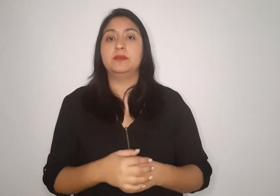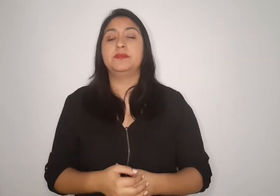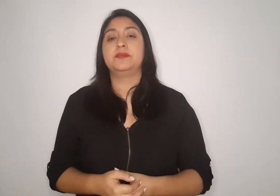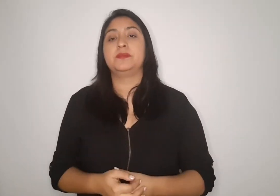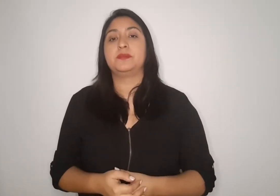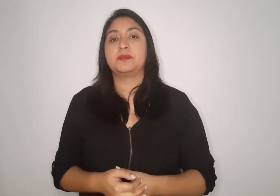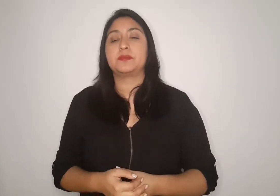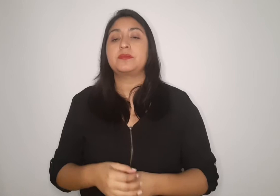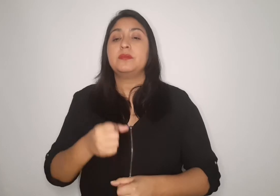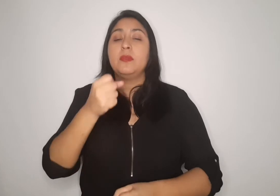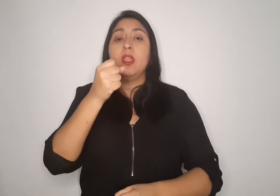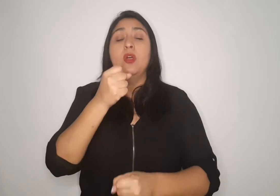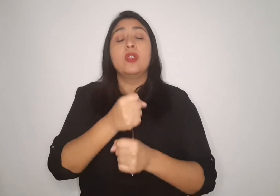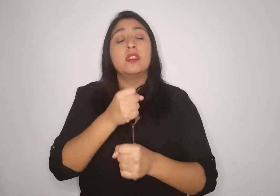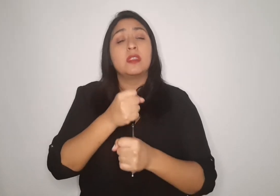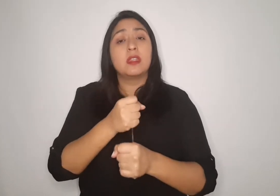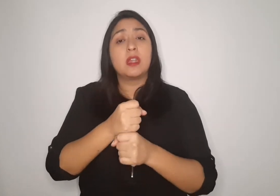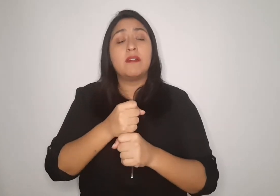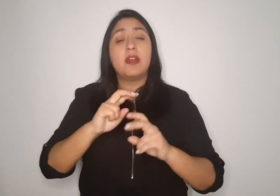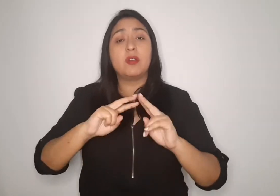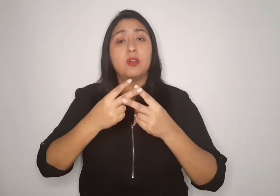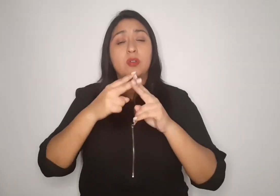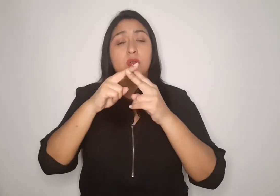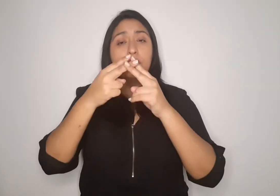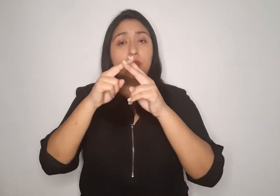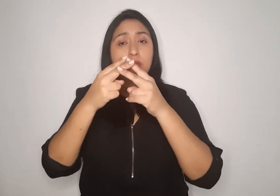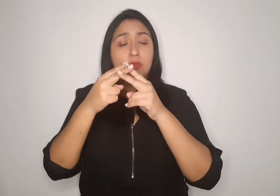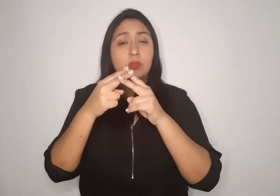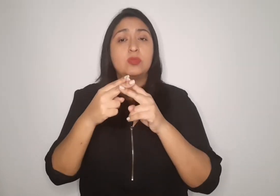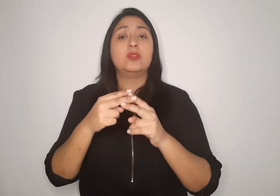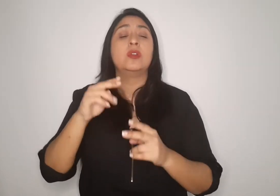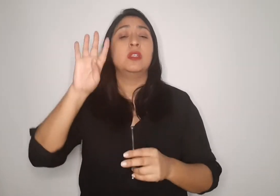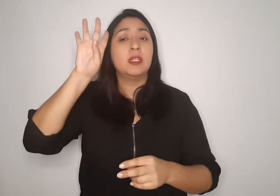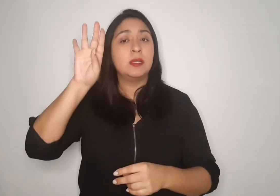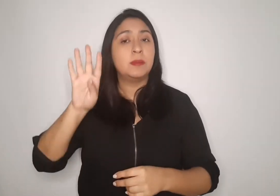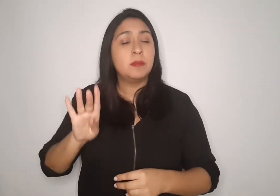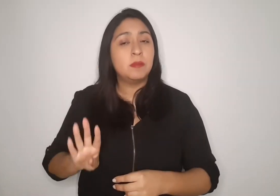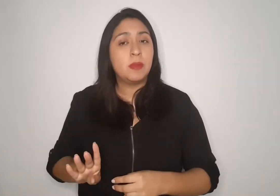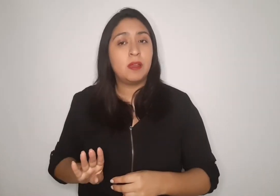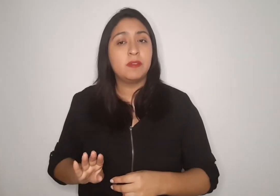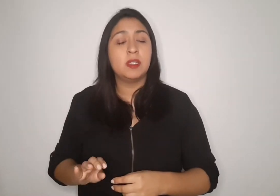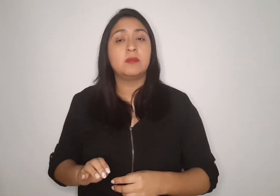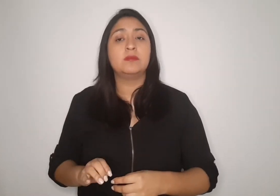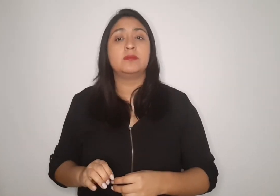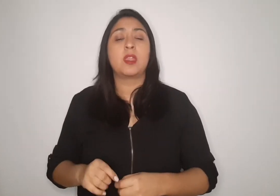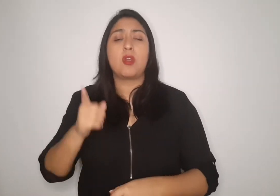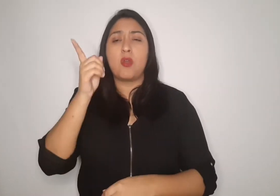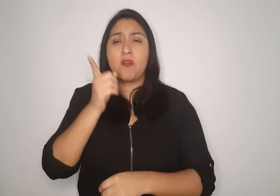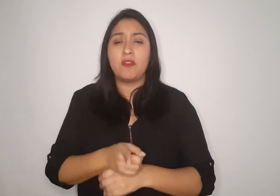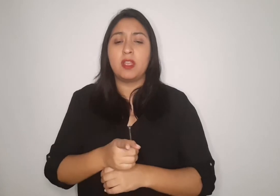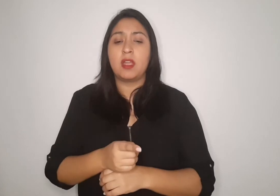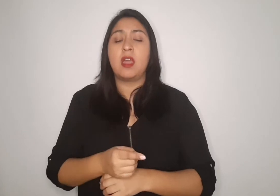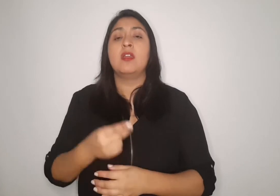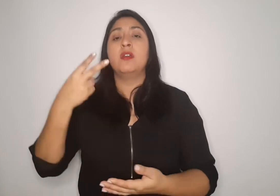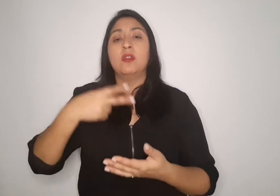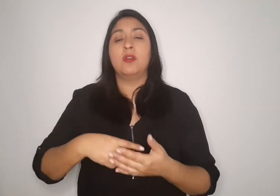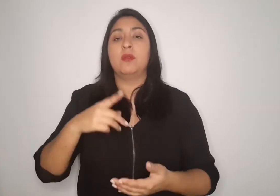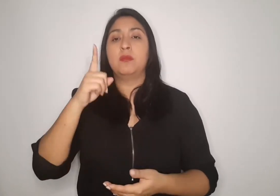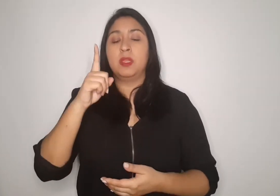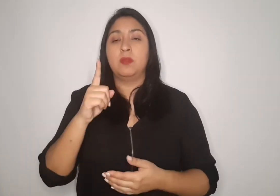de construcción del Museo de Artes Visuales, MAVI, obligaron en 2001 al cierre temporal de la galería, lo que